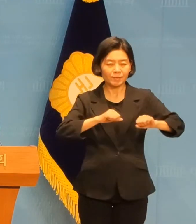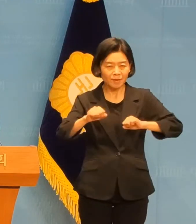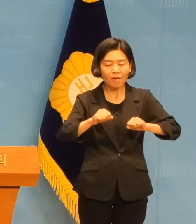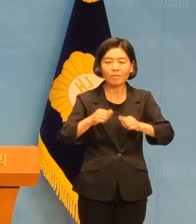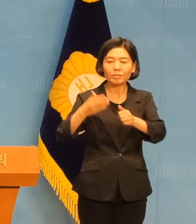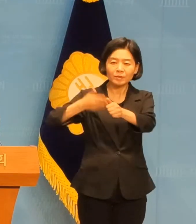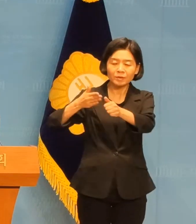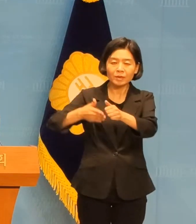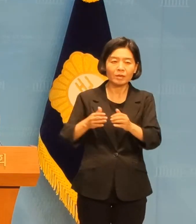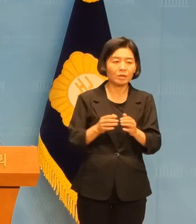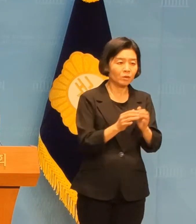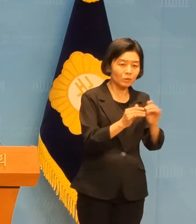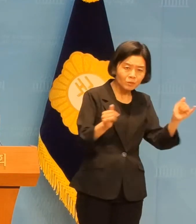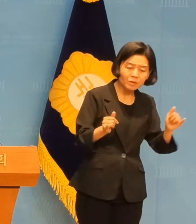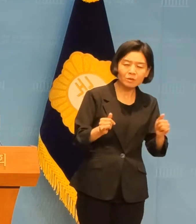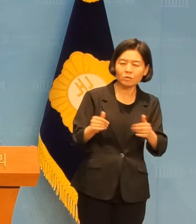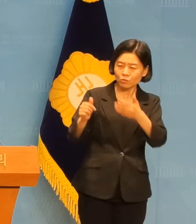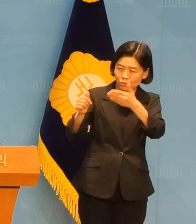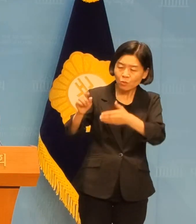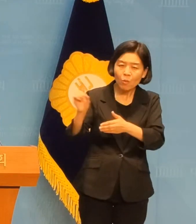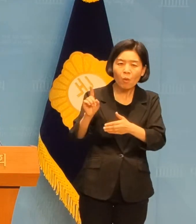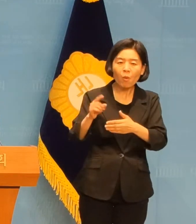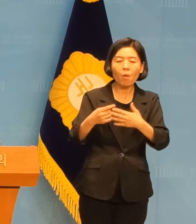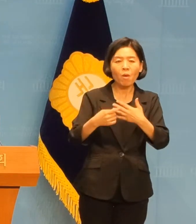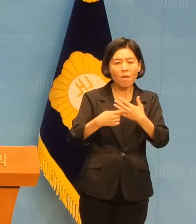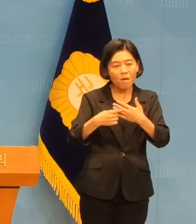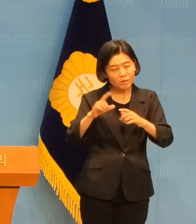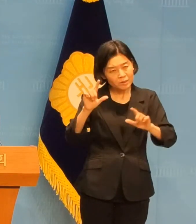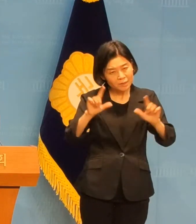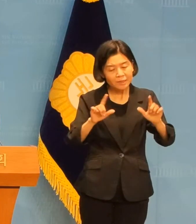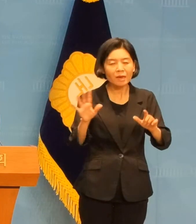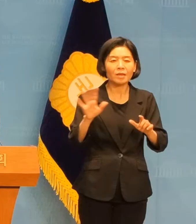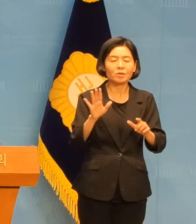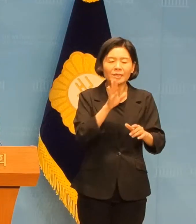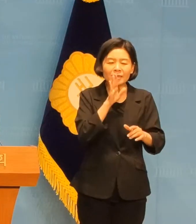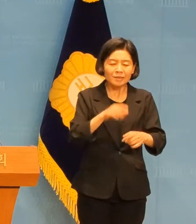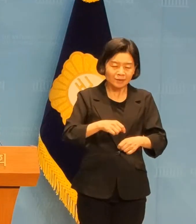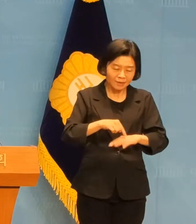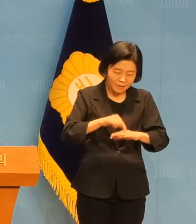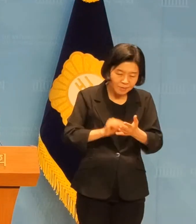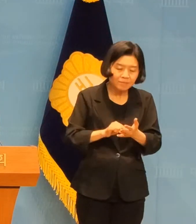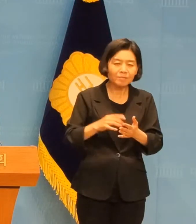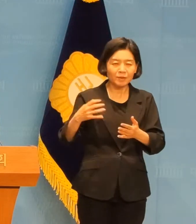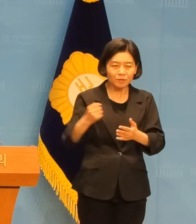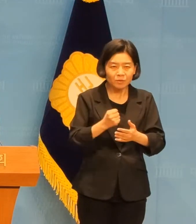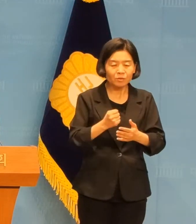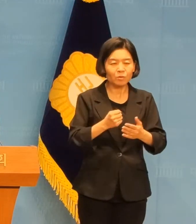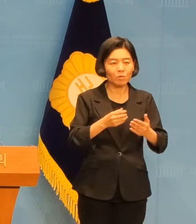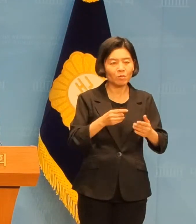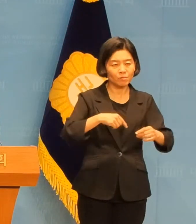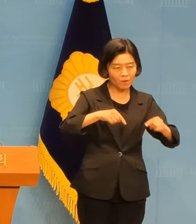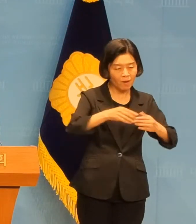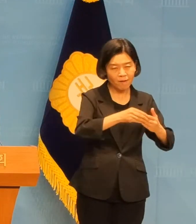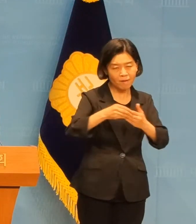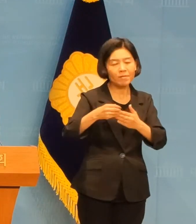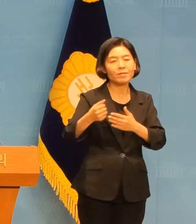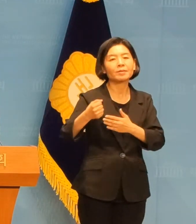대통령에 요구하는 것은 형식이 아니라 진심을 다하는 리더십입니다.